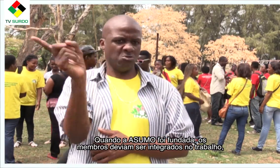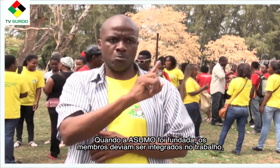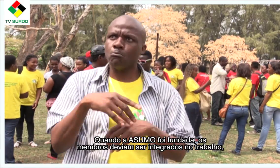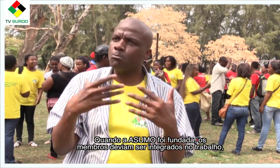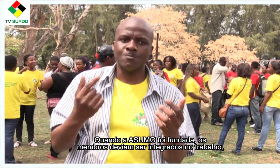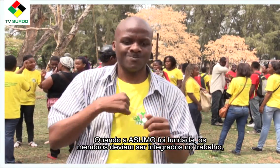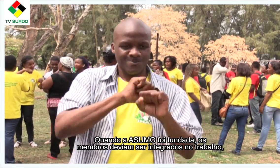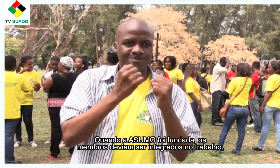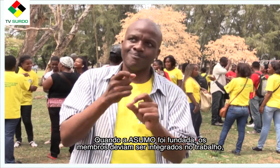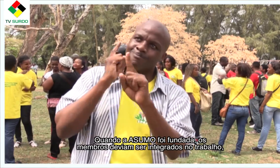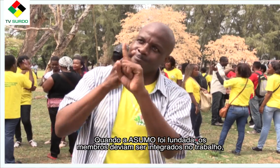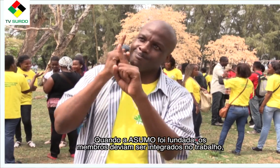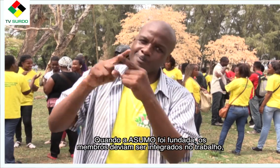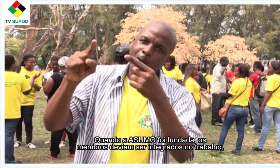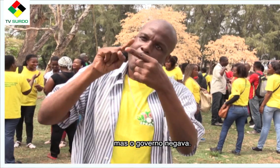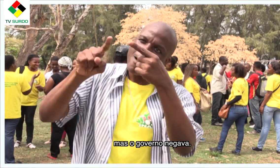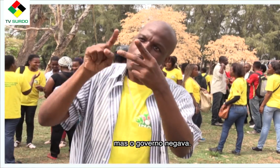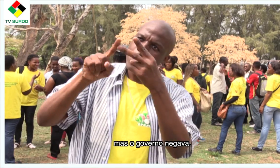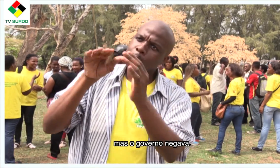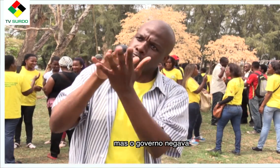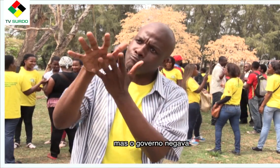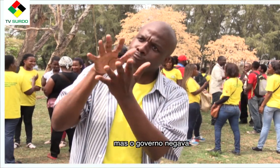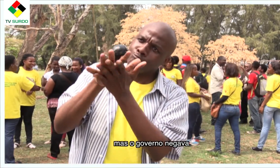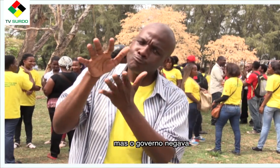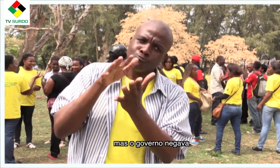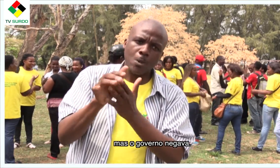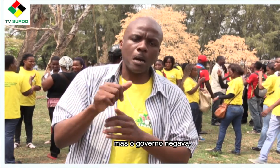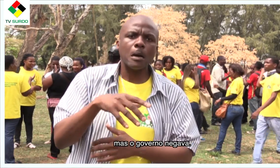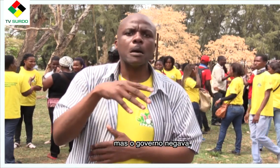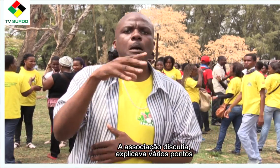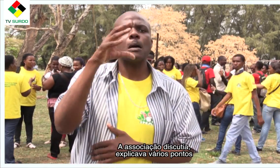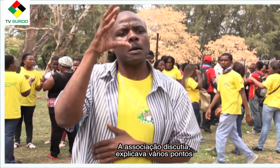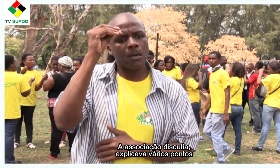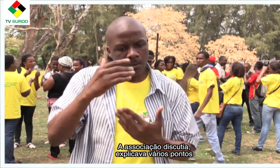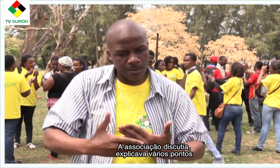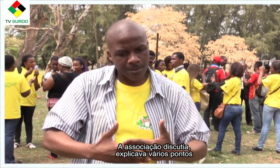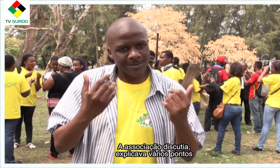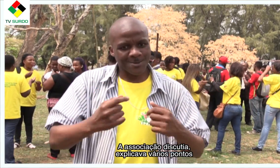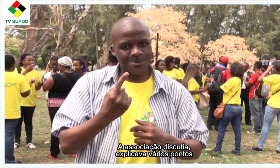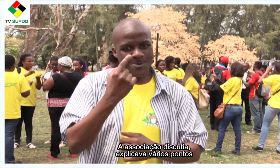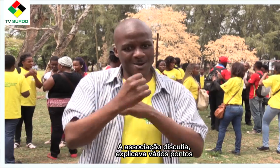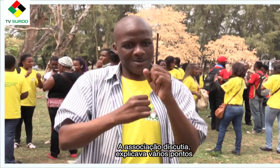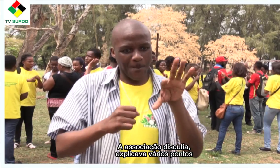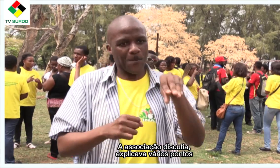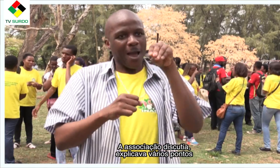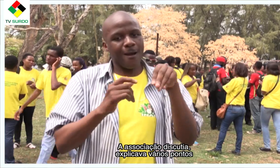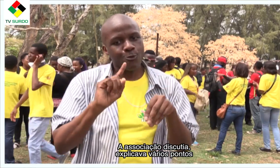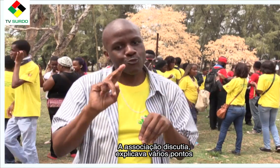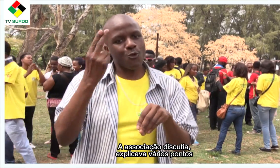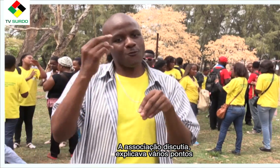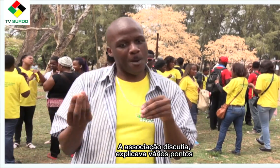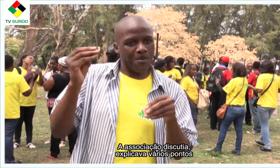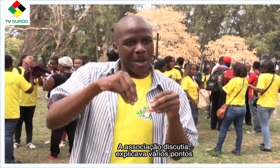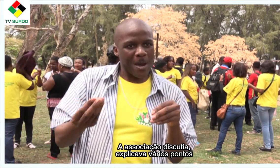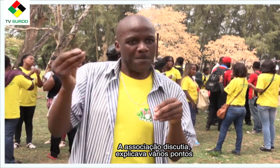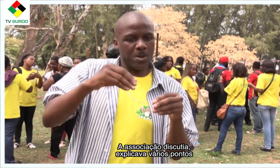deviam ser integrados no trabalho, mas o governo negava. A associação discutia, explicava vários pontos e